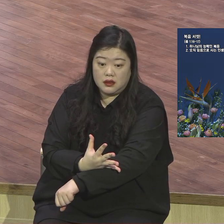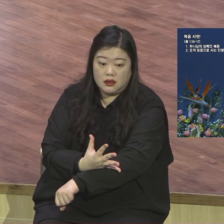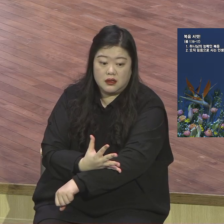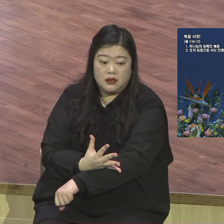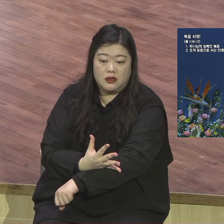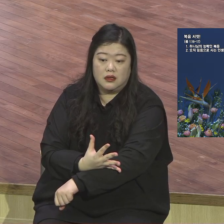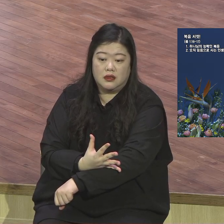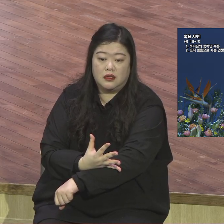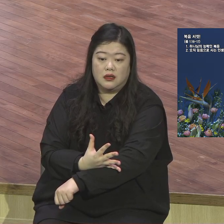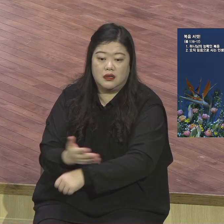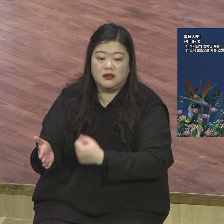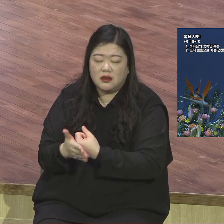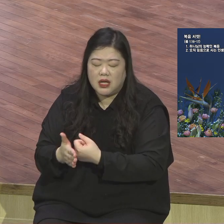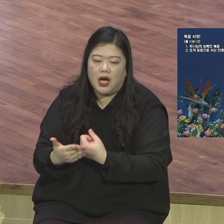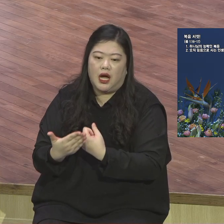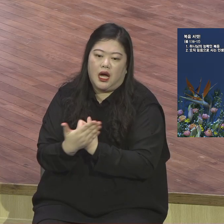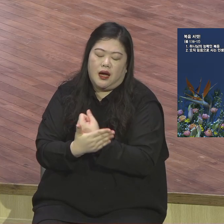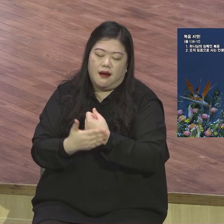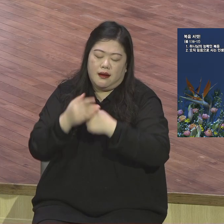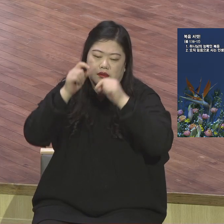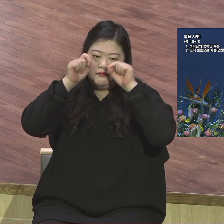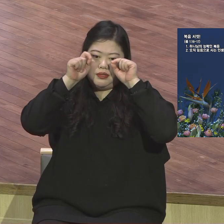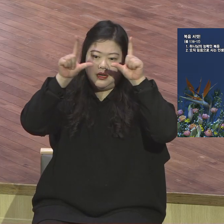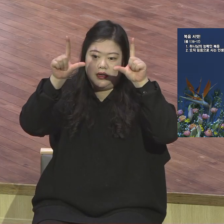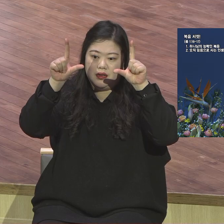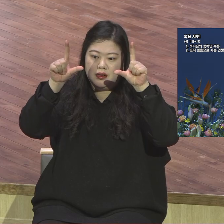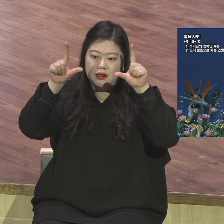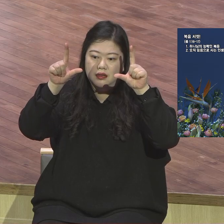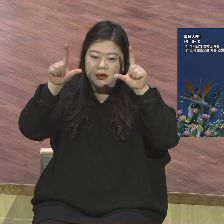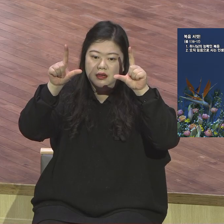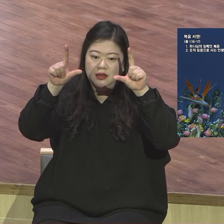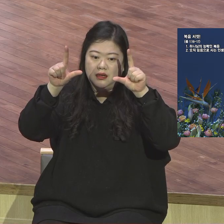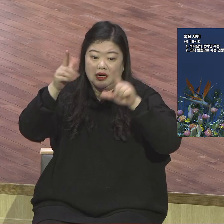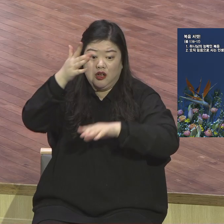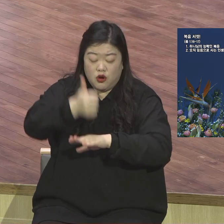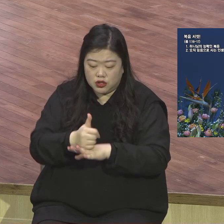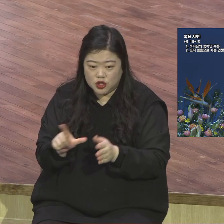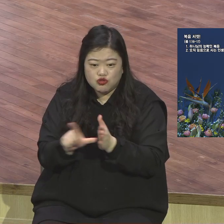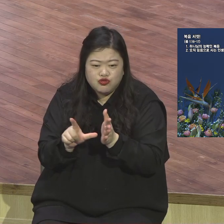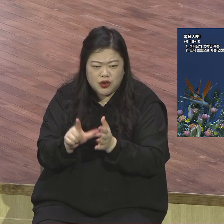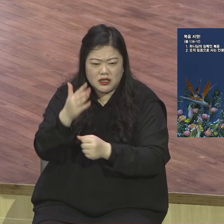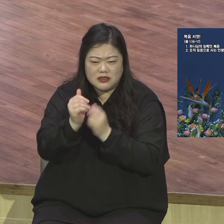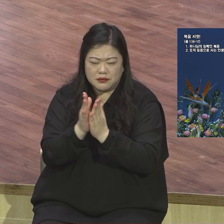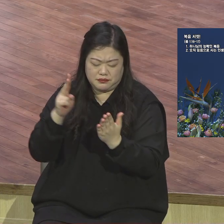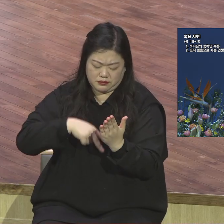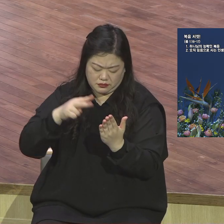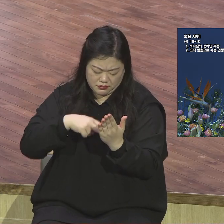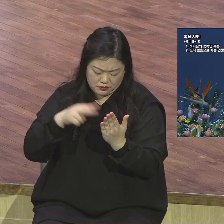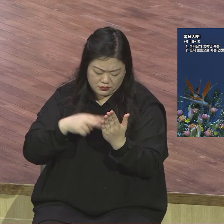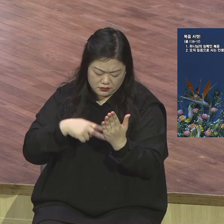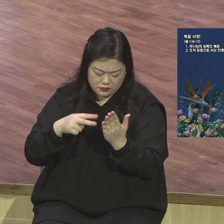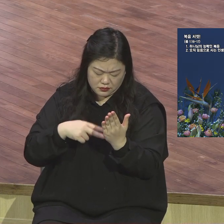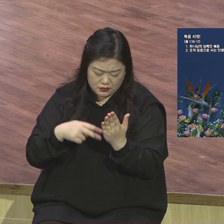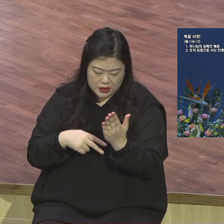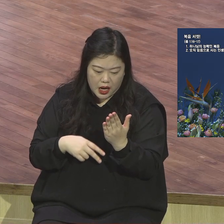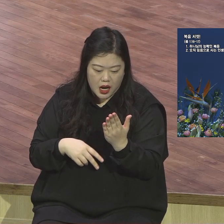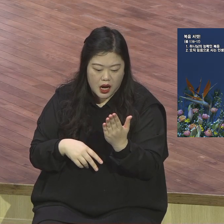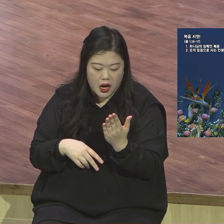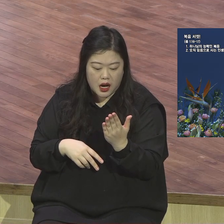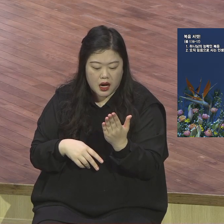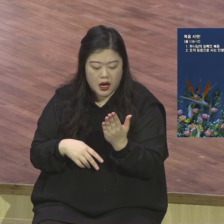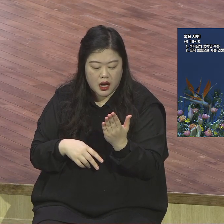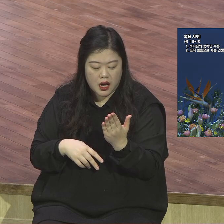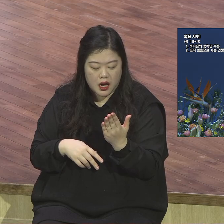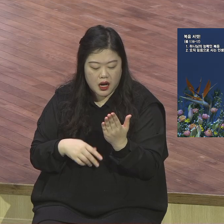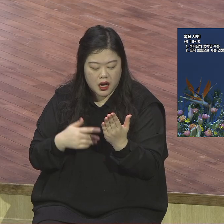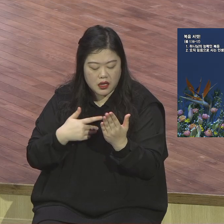은혜다. 이거를 루트가 비로소 깨달았어요. 하나님 은혜로 내가 의롭게